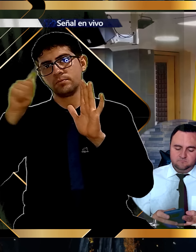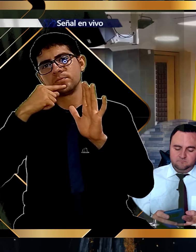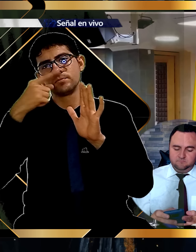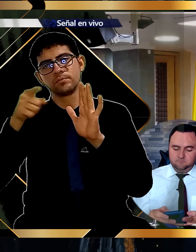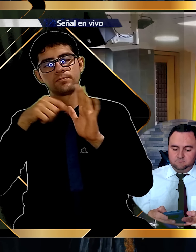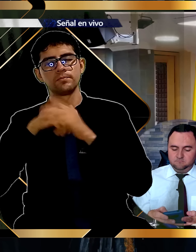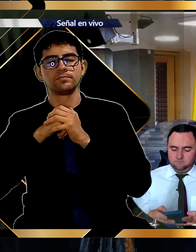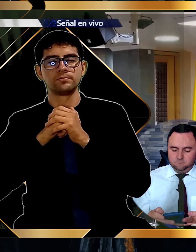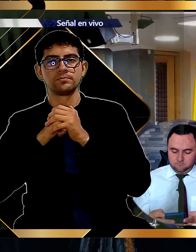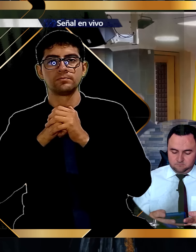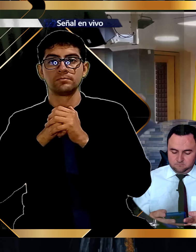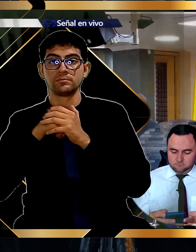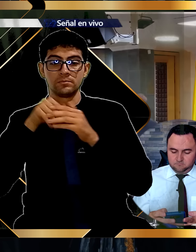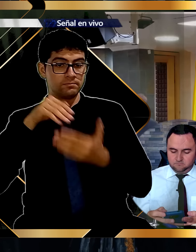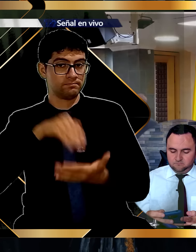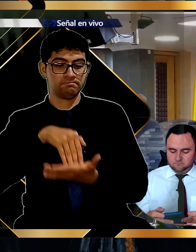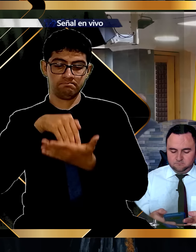en incredulidad,